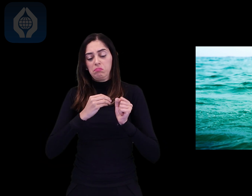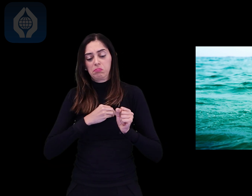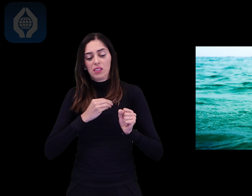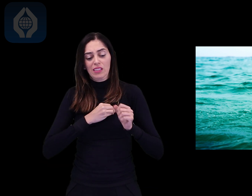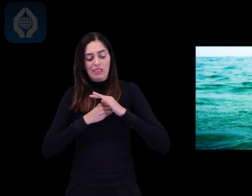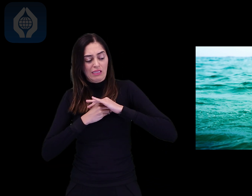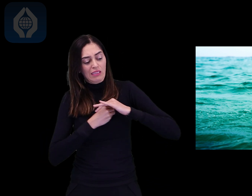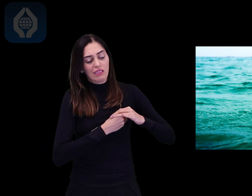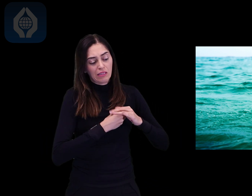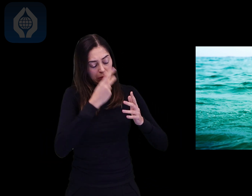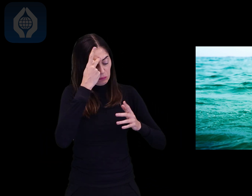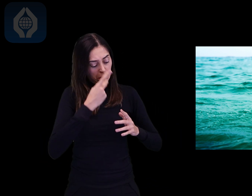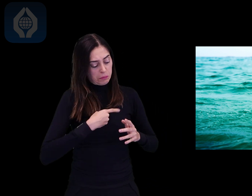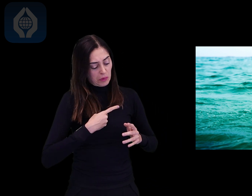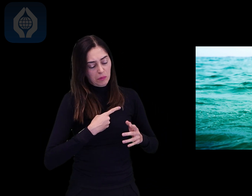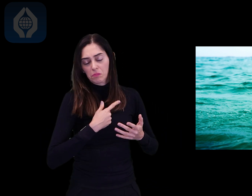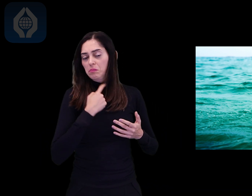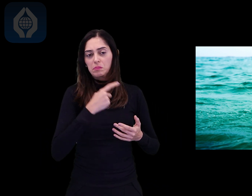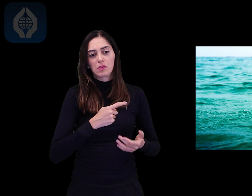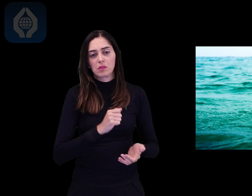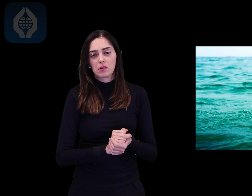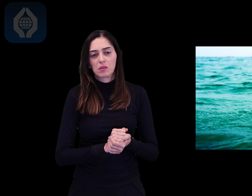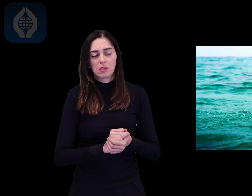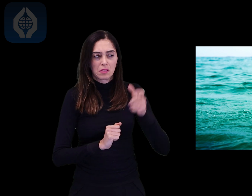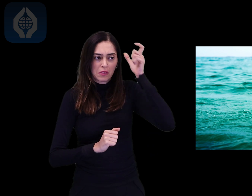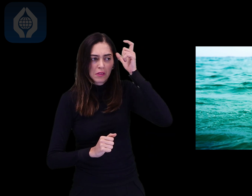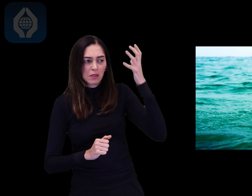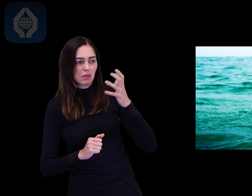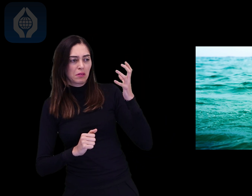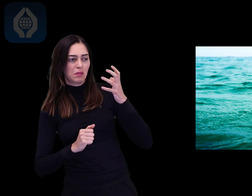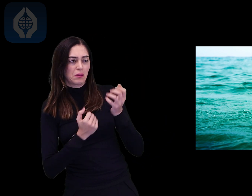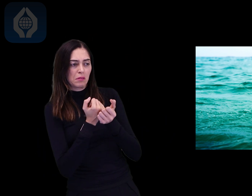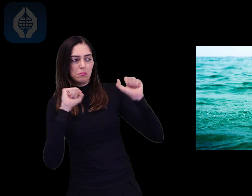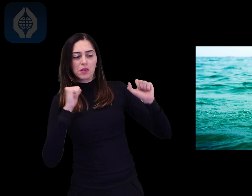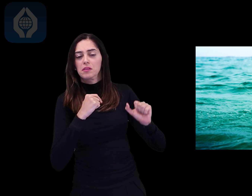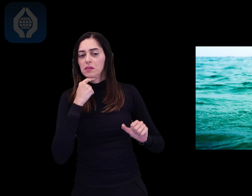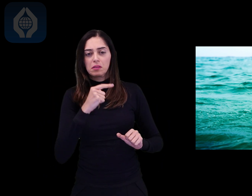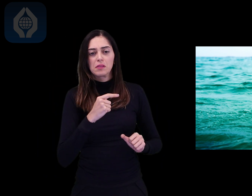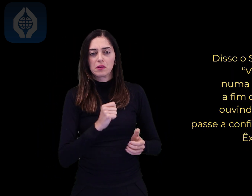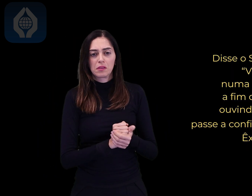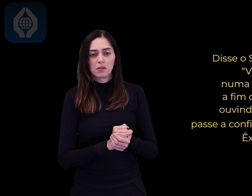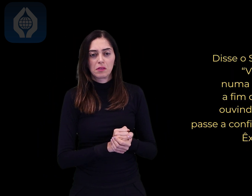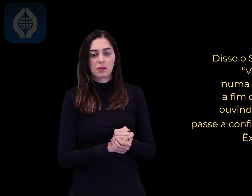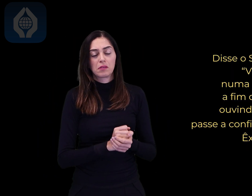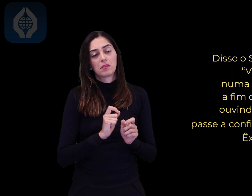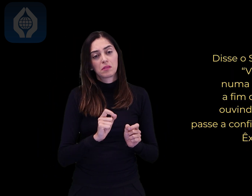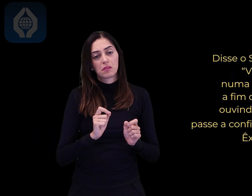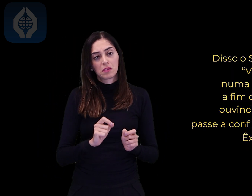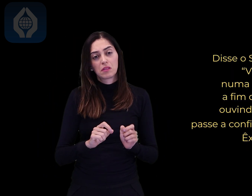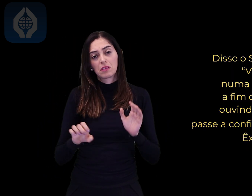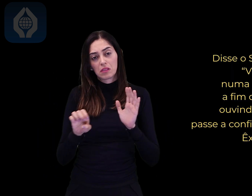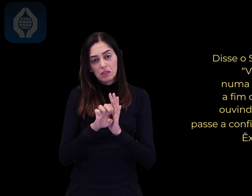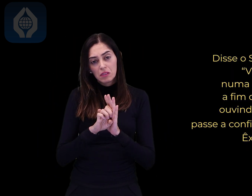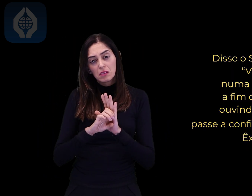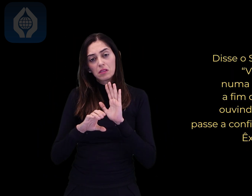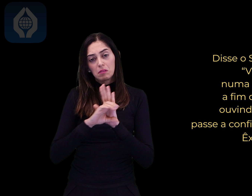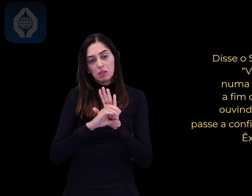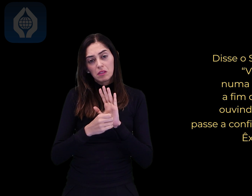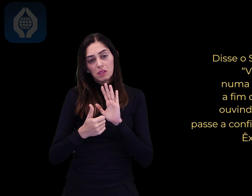podemos nos libertar do pecado, nem de Satanás, nem da morte. Como está escrito em Êxodo 19, de